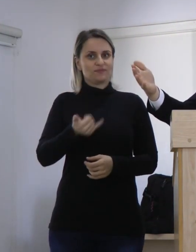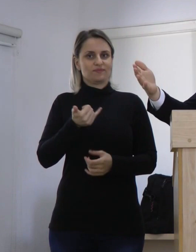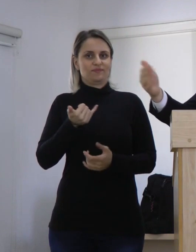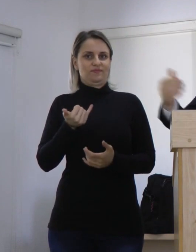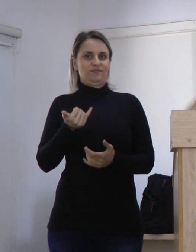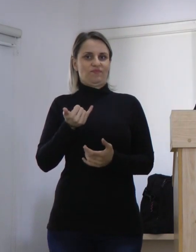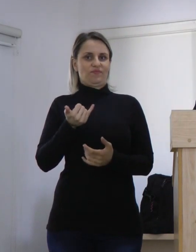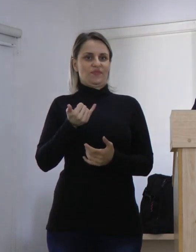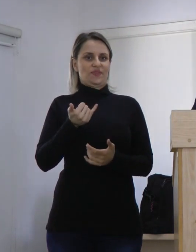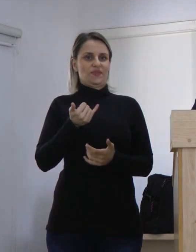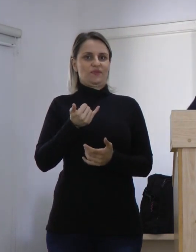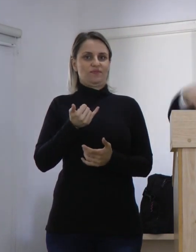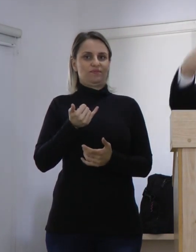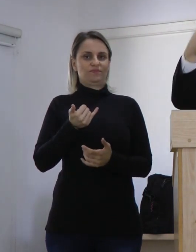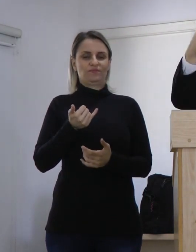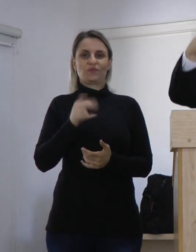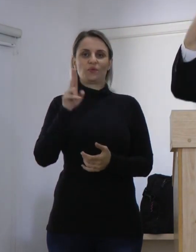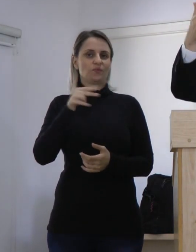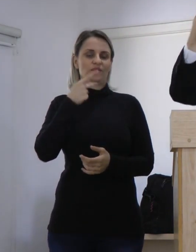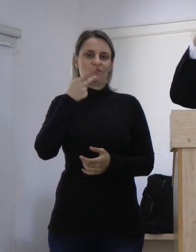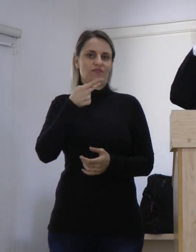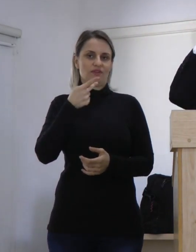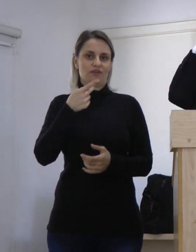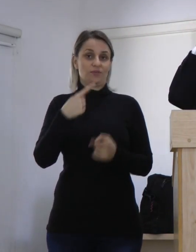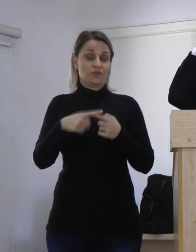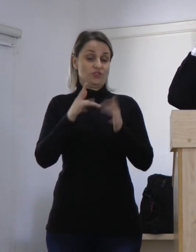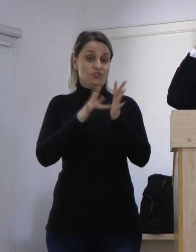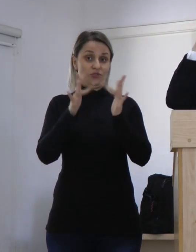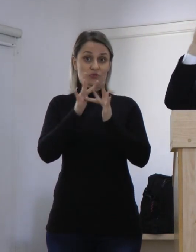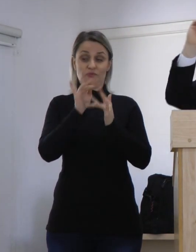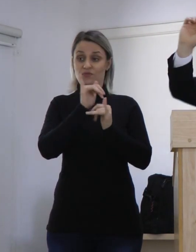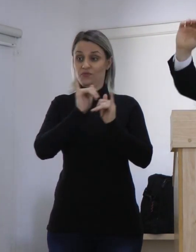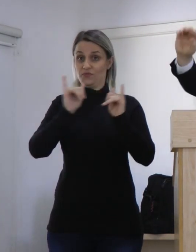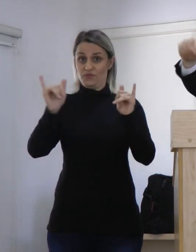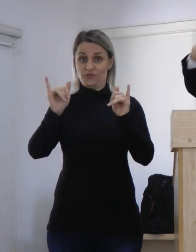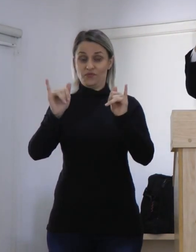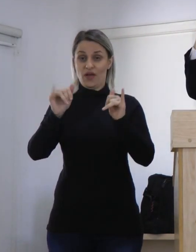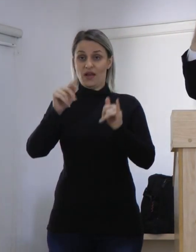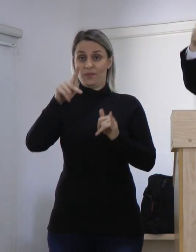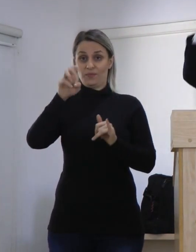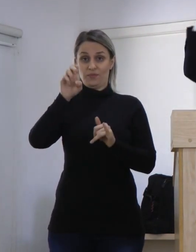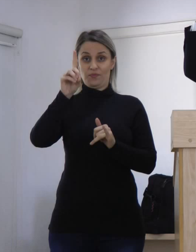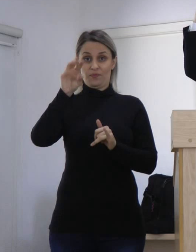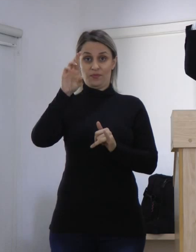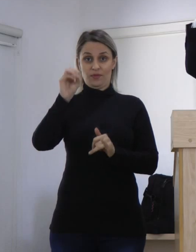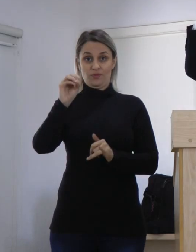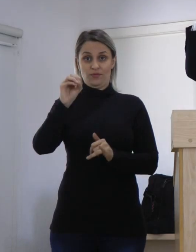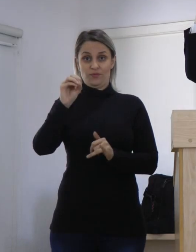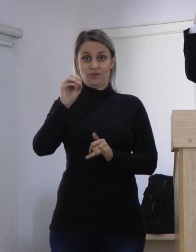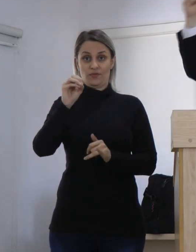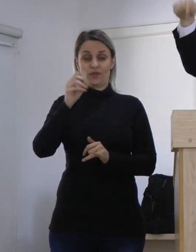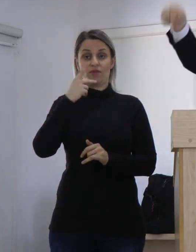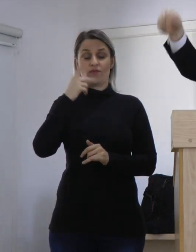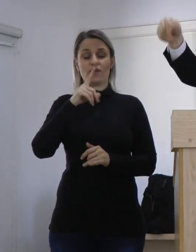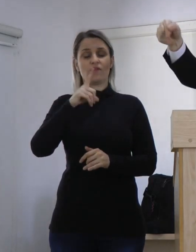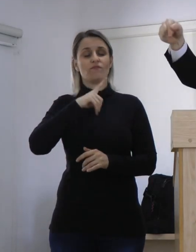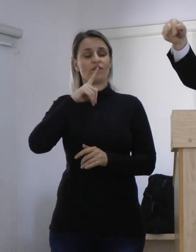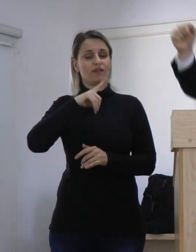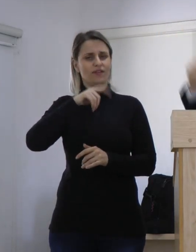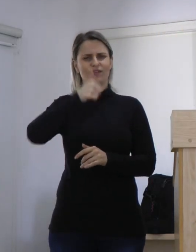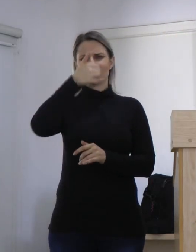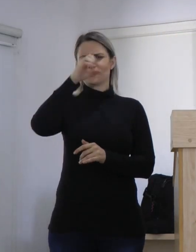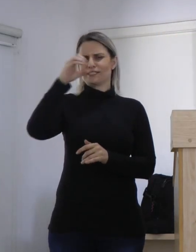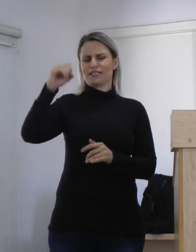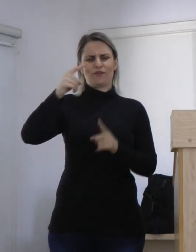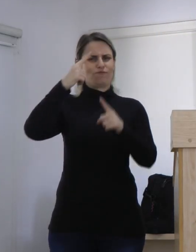segunda parte, né? Jesus responde a Pedro, dizendo que receberemos em cêntuplo no mundo espiritual e desde